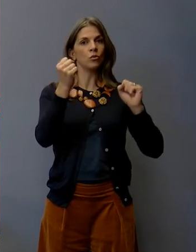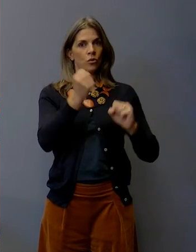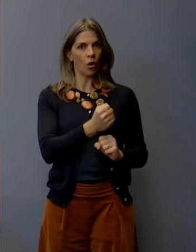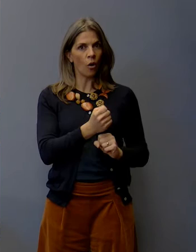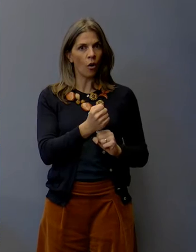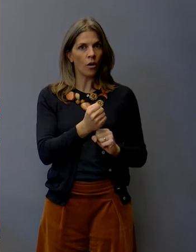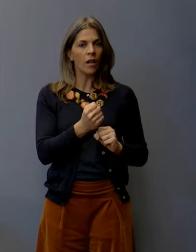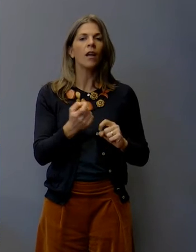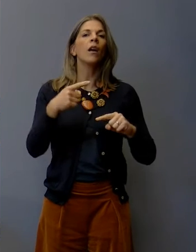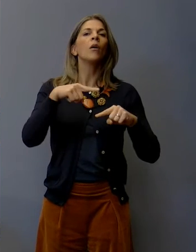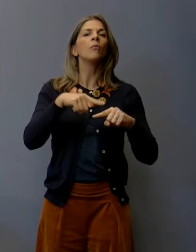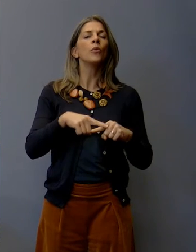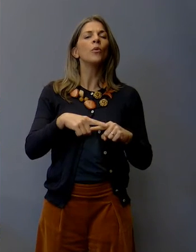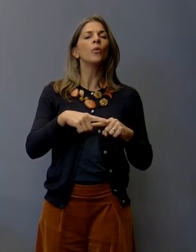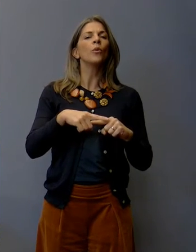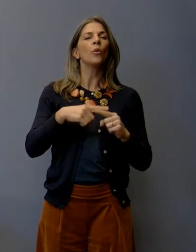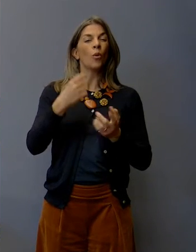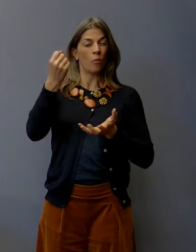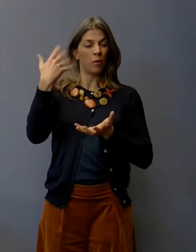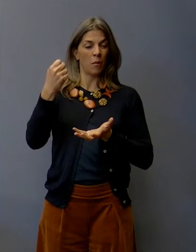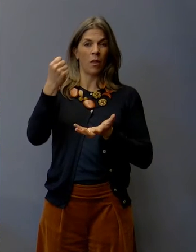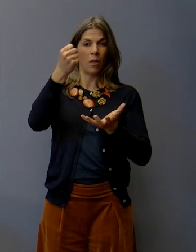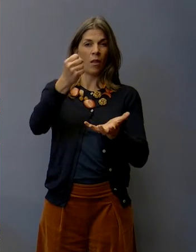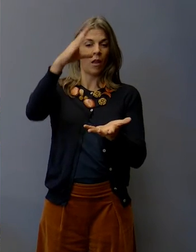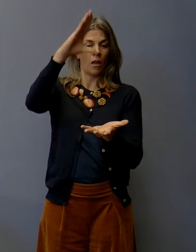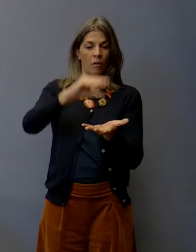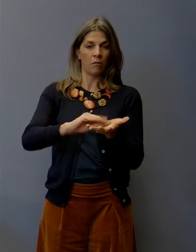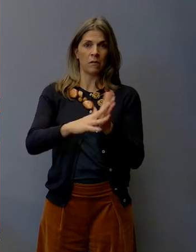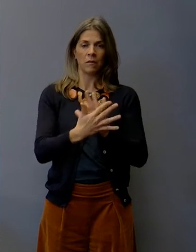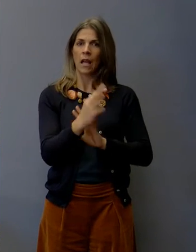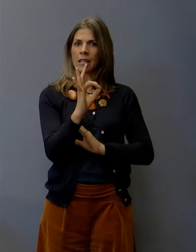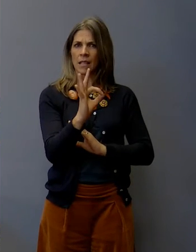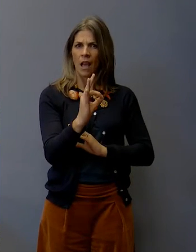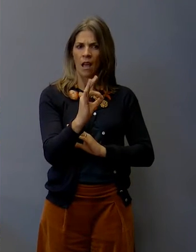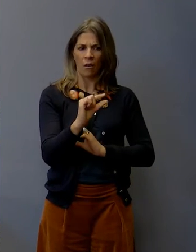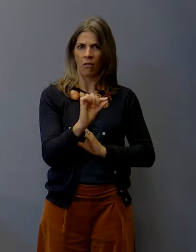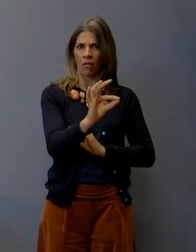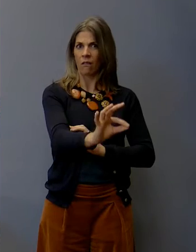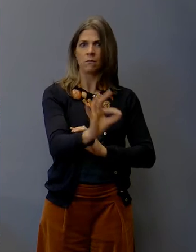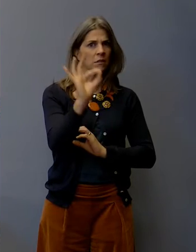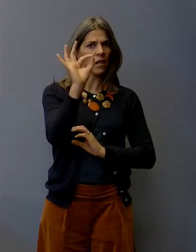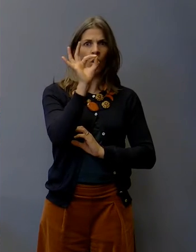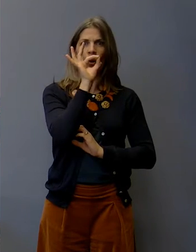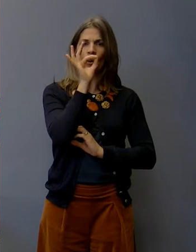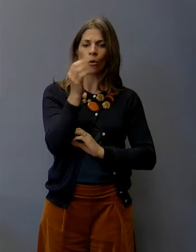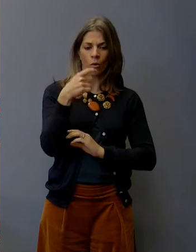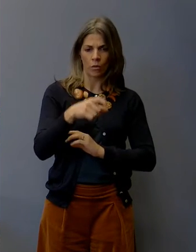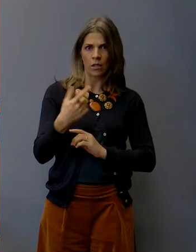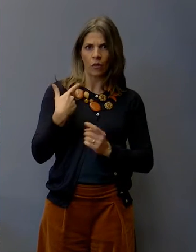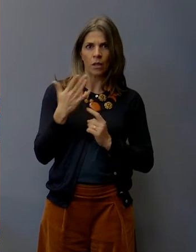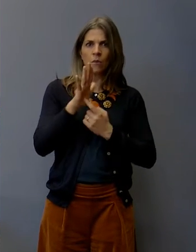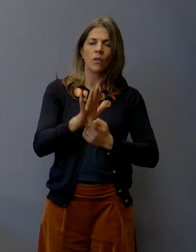dei 281 mila in nulla del nulla adesso adesso ve lo dimostriamo in questi pochi in cui perché è stato detto che non siamo